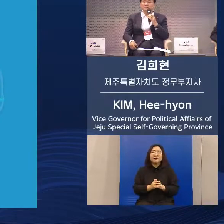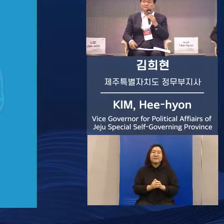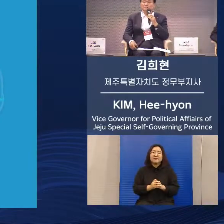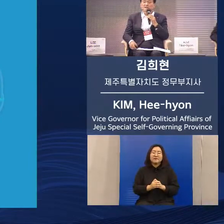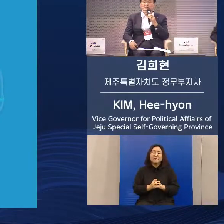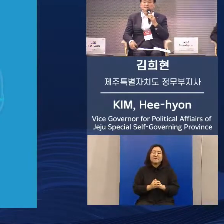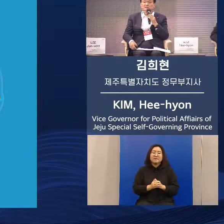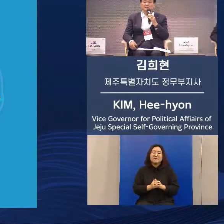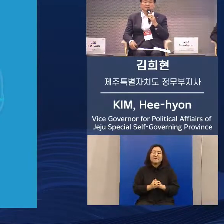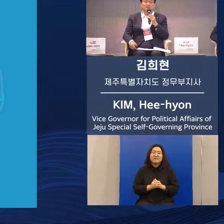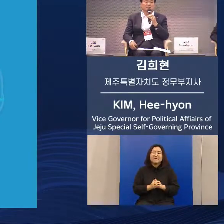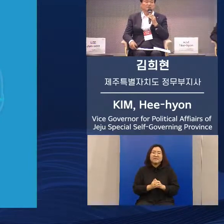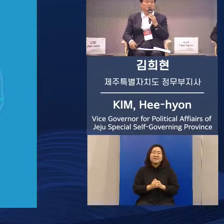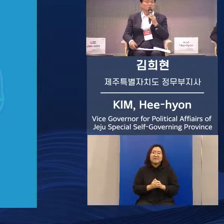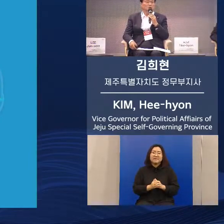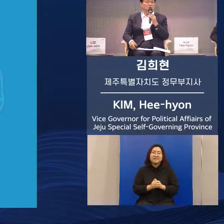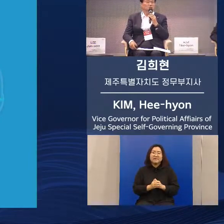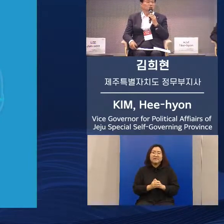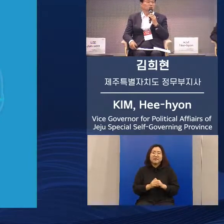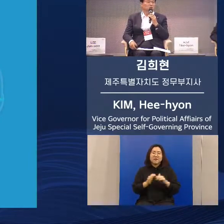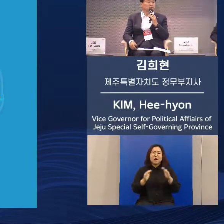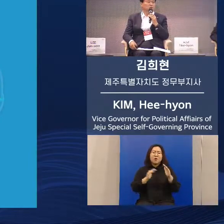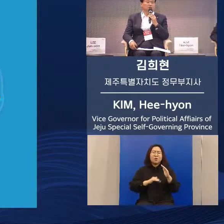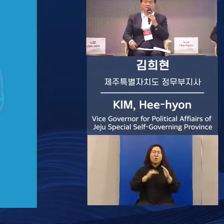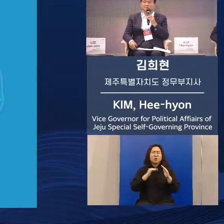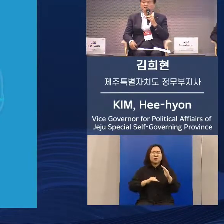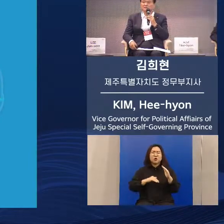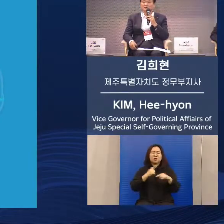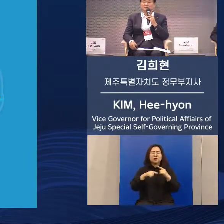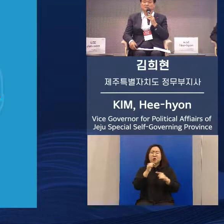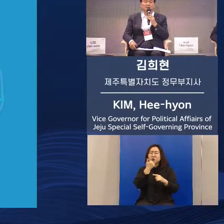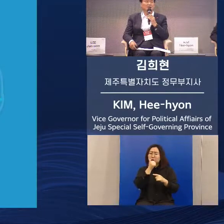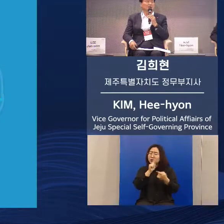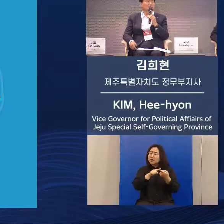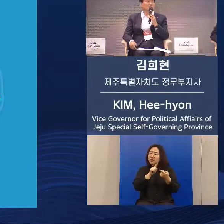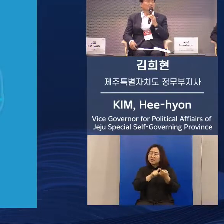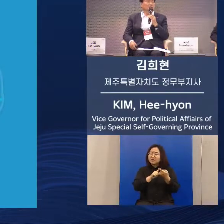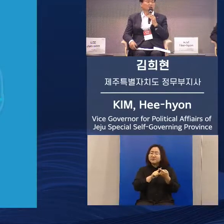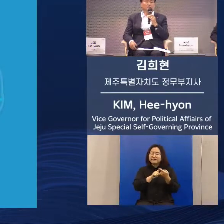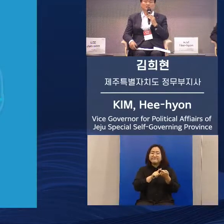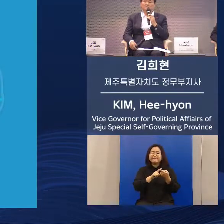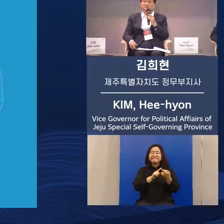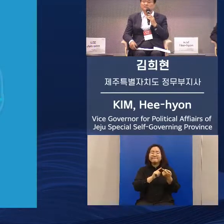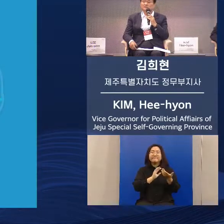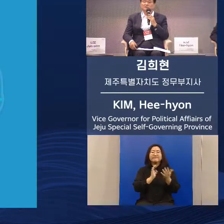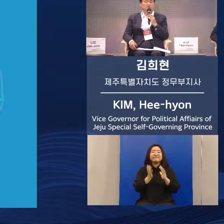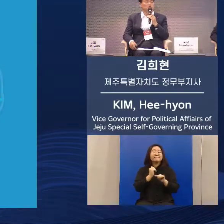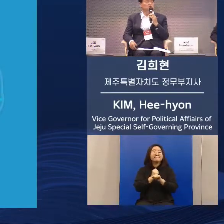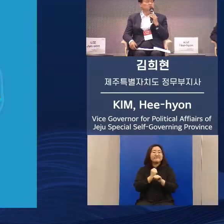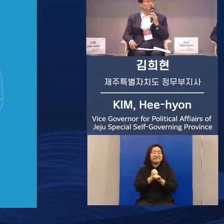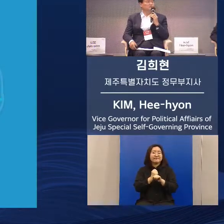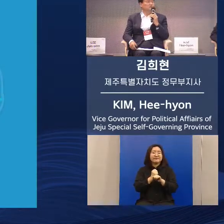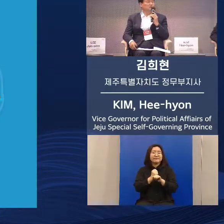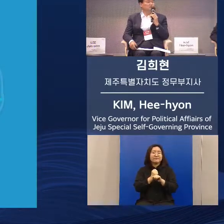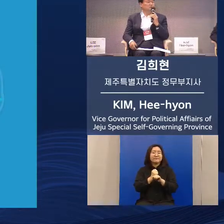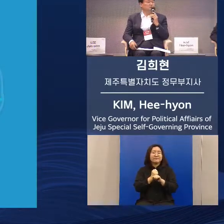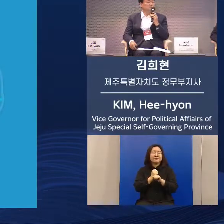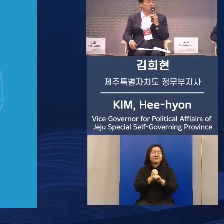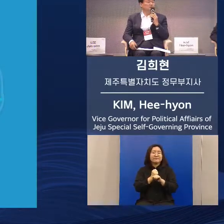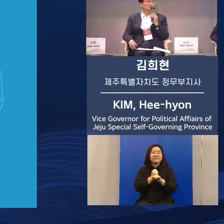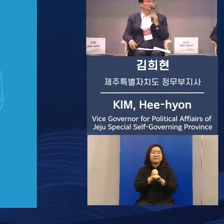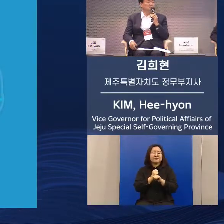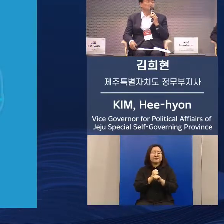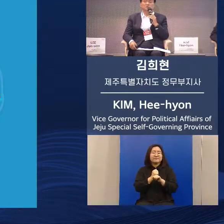이 자리에는 우리가 이제 공적 수호 통역에 대해서 말씀하고 있는데 두 분이 우리가